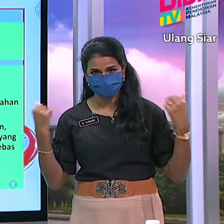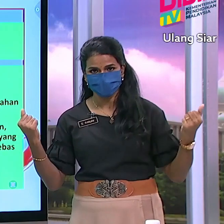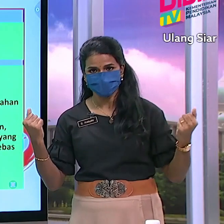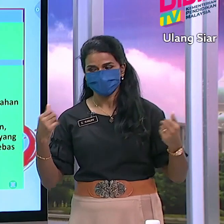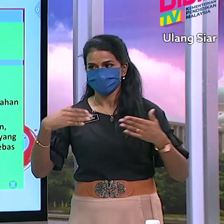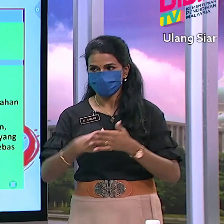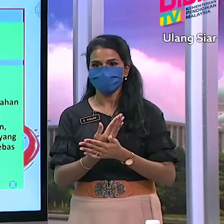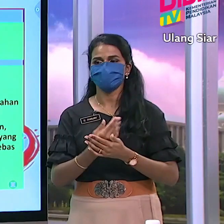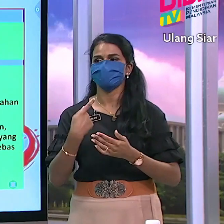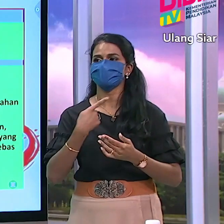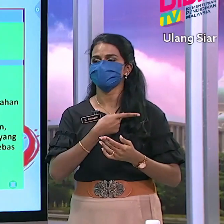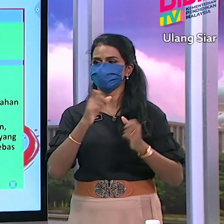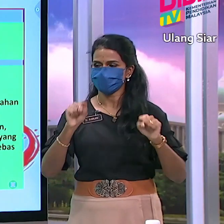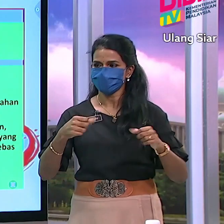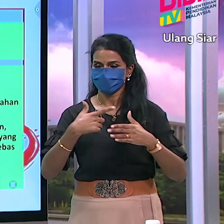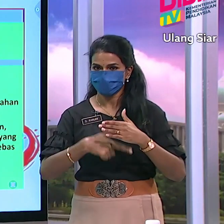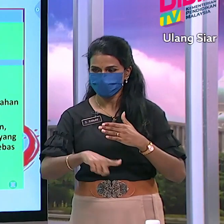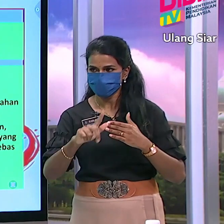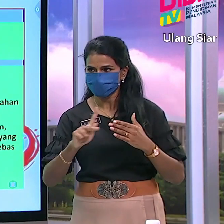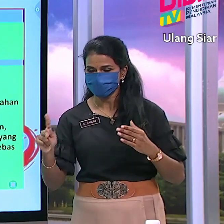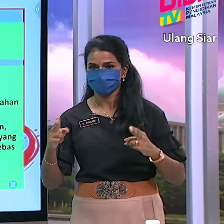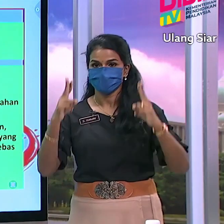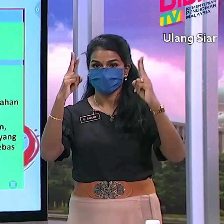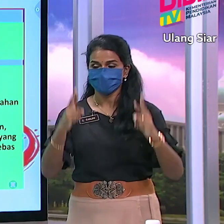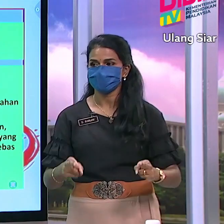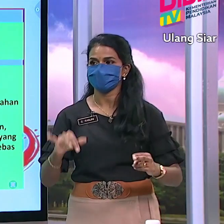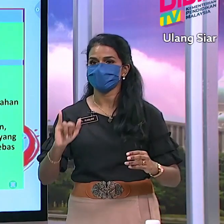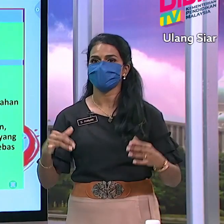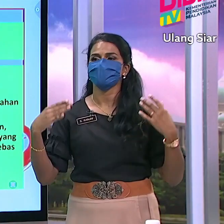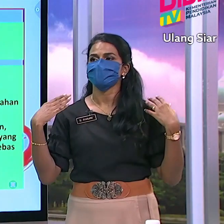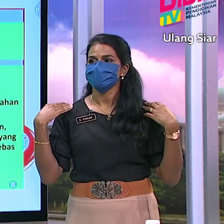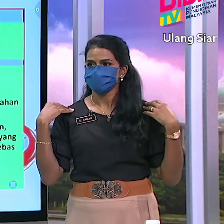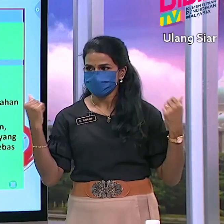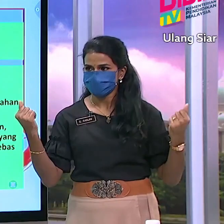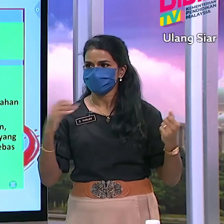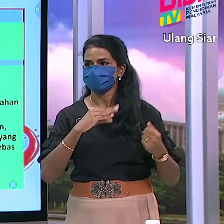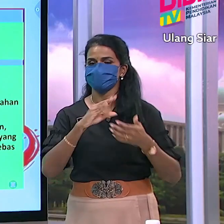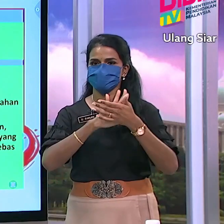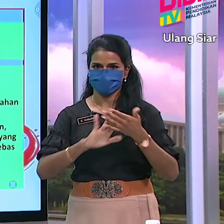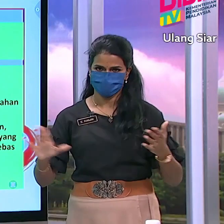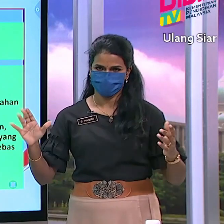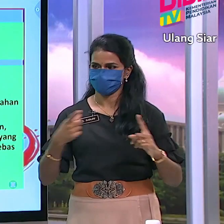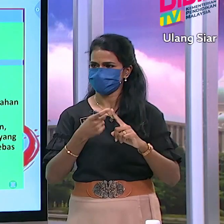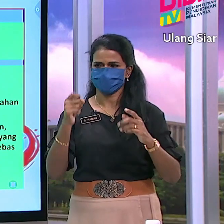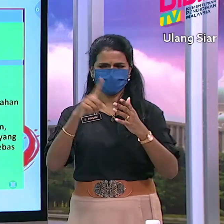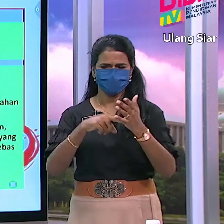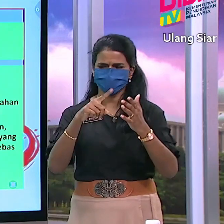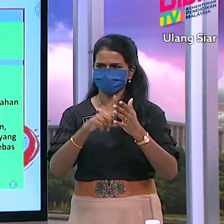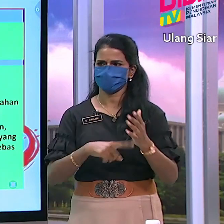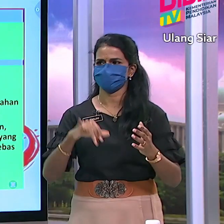sehat, baru kita boleh lahirkan rakyat yang sehat dan selamat dari apa-apa